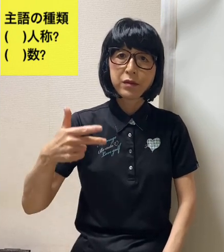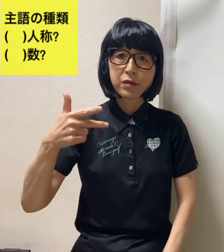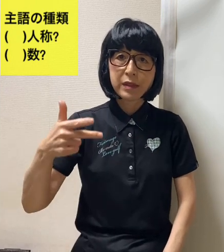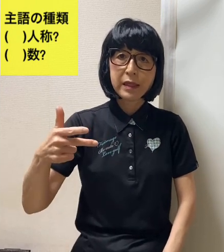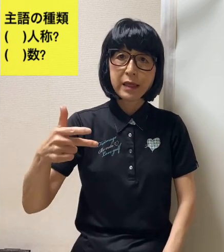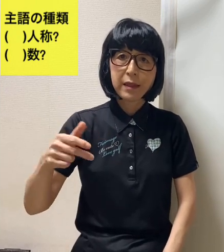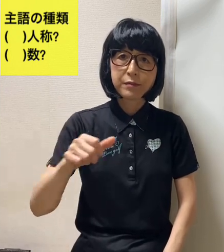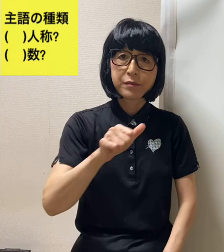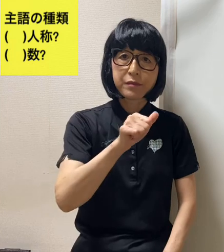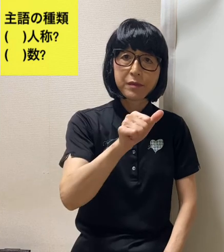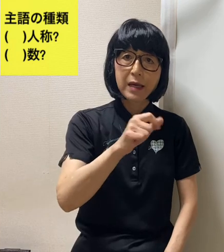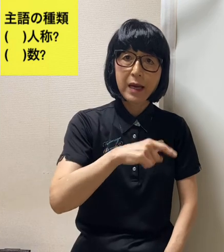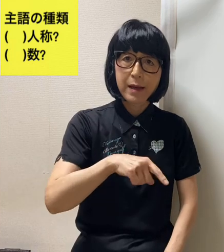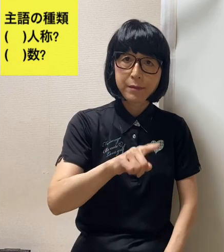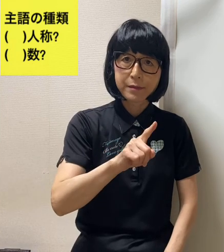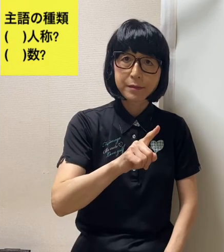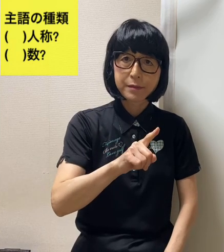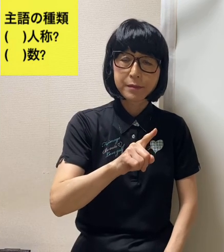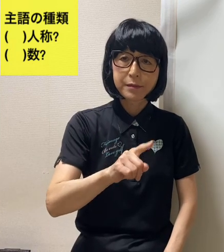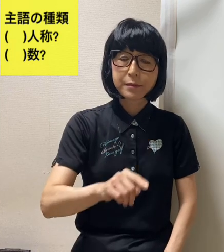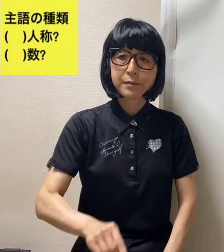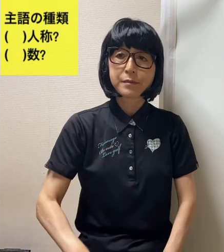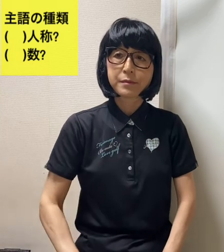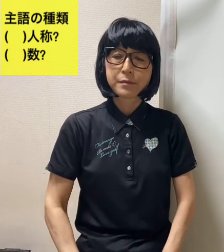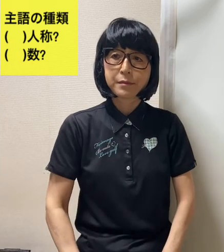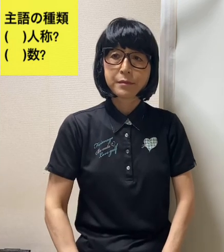丸7、 am。